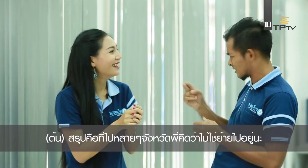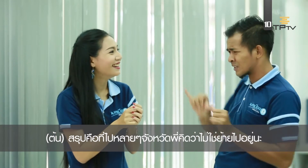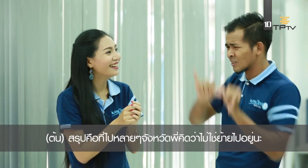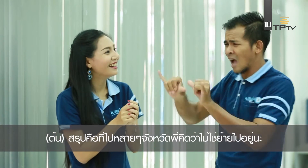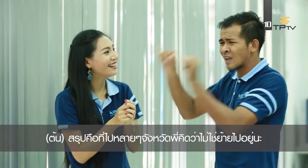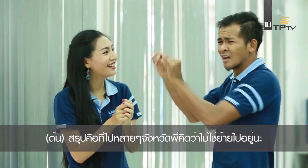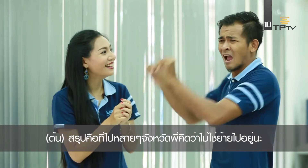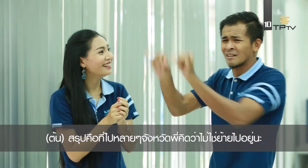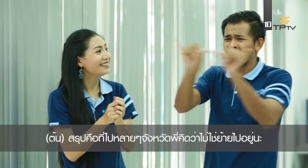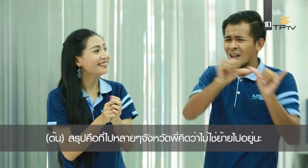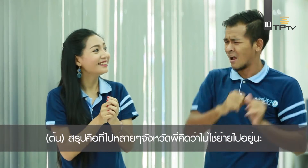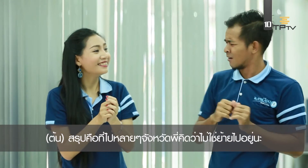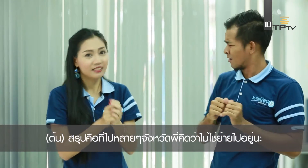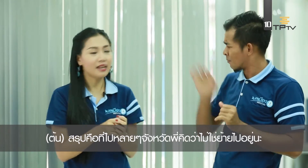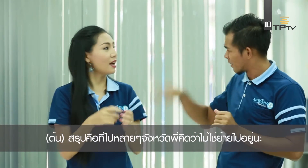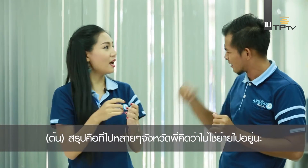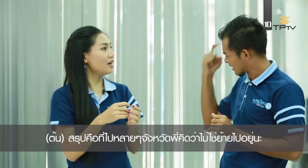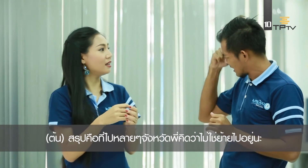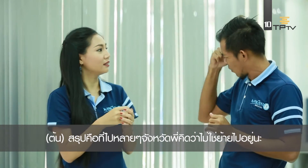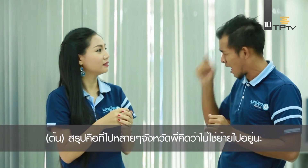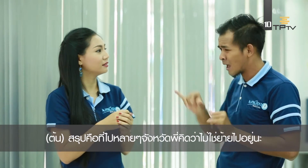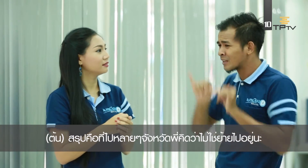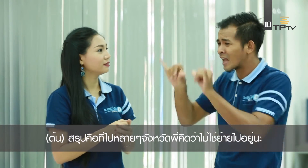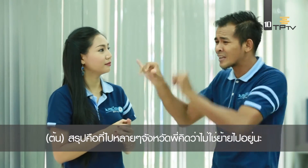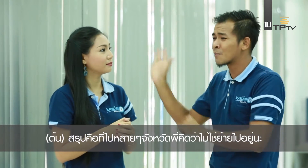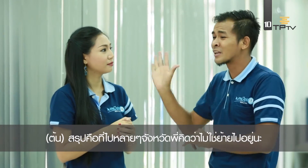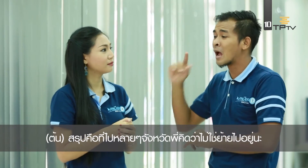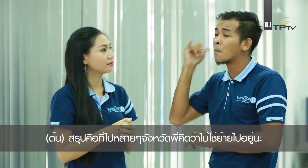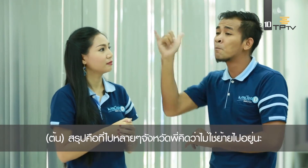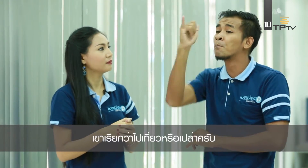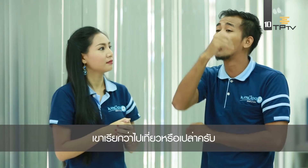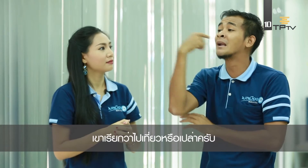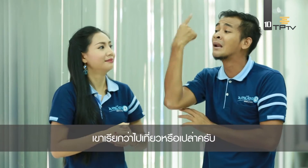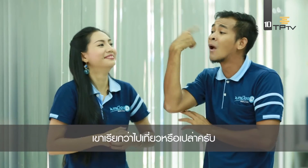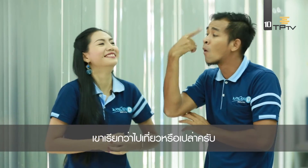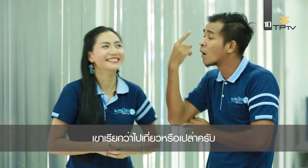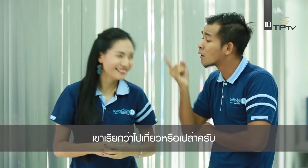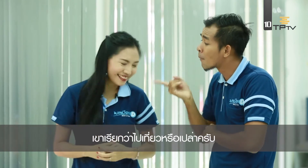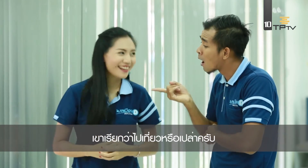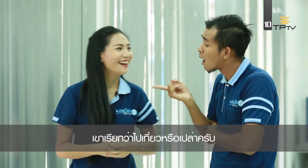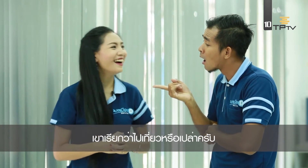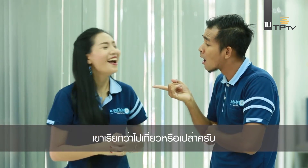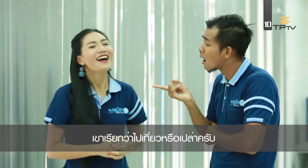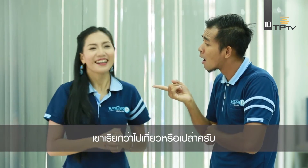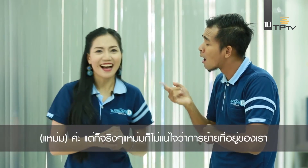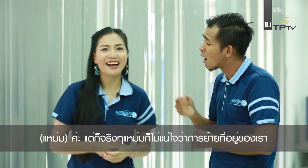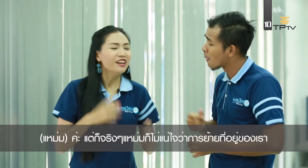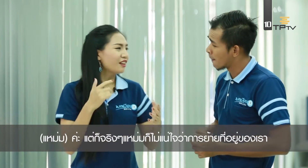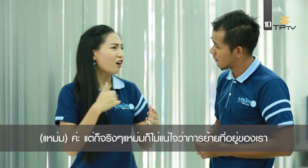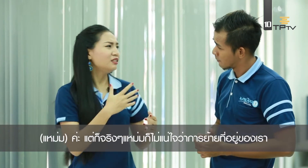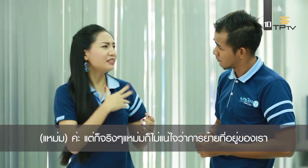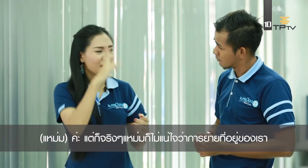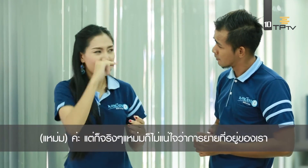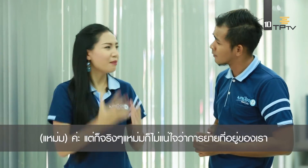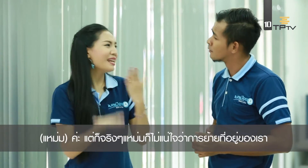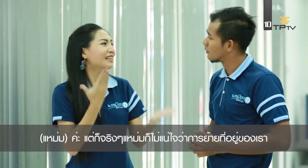สรุปคือที่ไปหลายๆจังหวัดพี่คิดว่าไม่ใช่ย้ายไปอยู่นะเขาเรียกว่าไปเที่ยวหรือเปล่าครับ ค่ะ